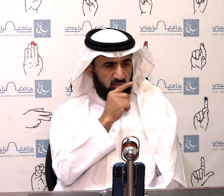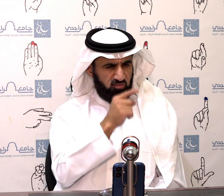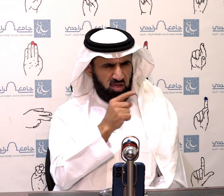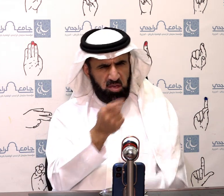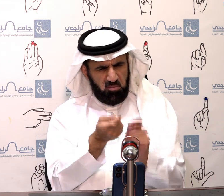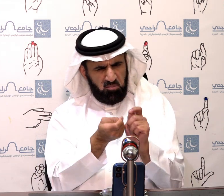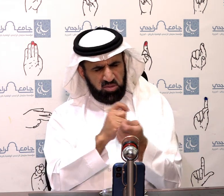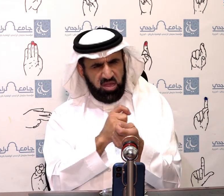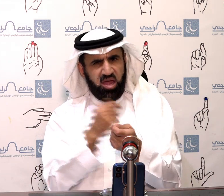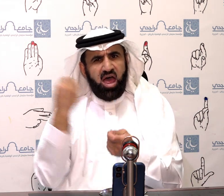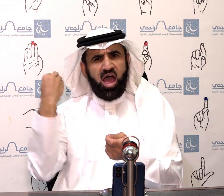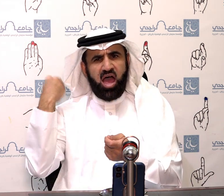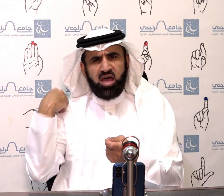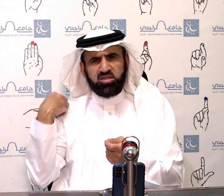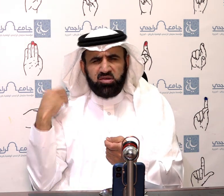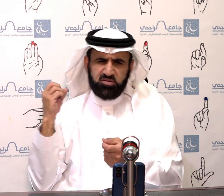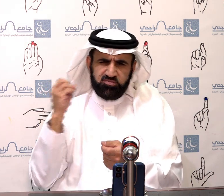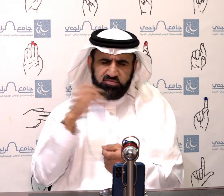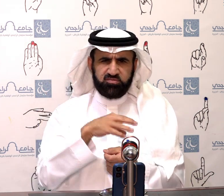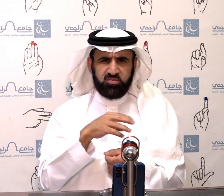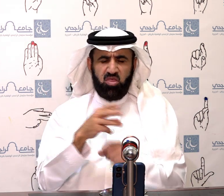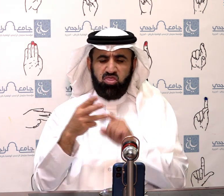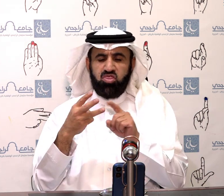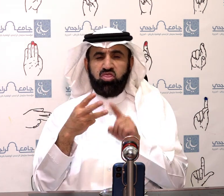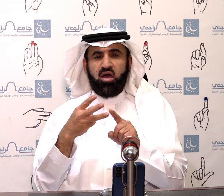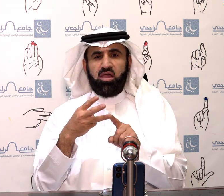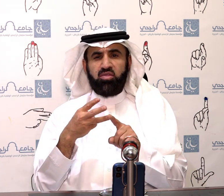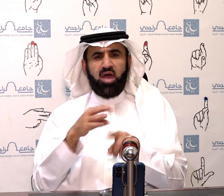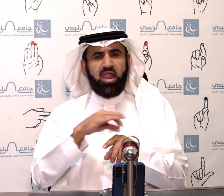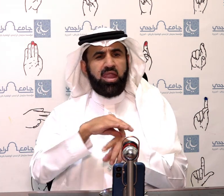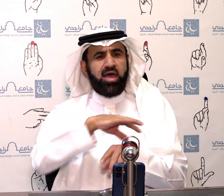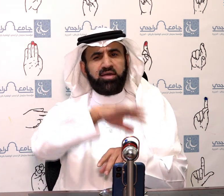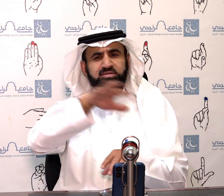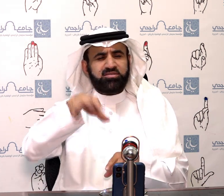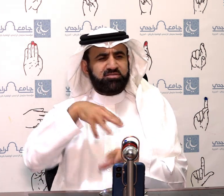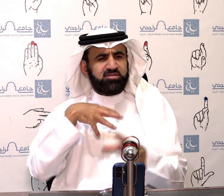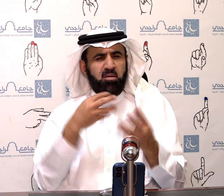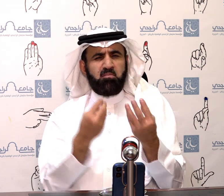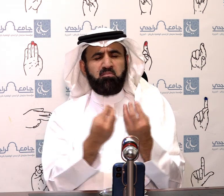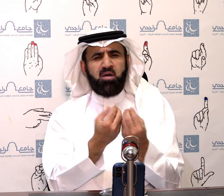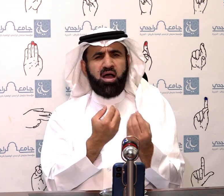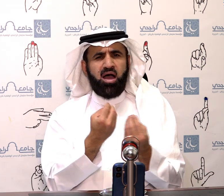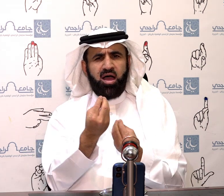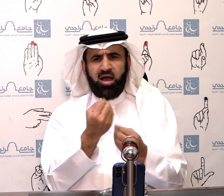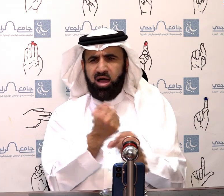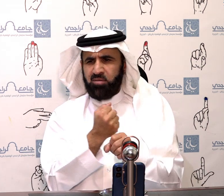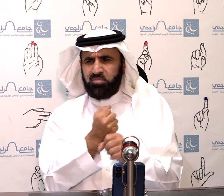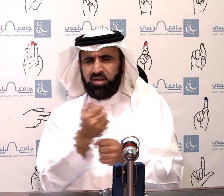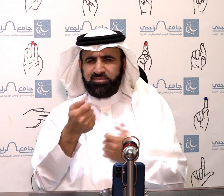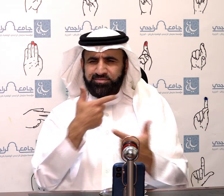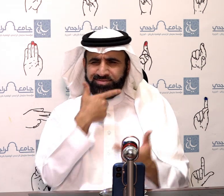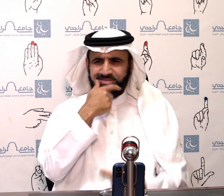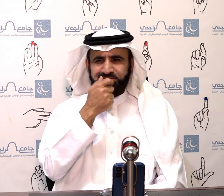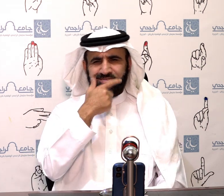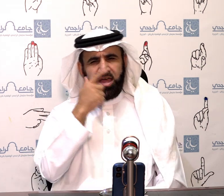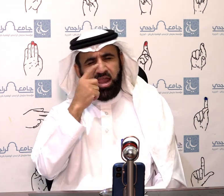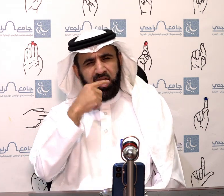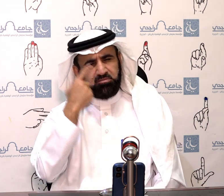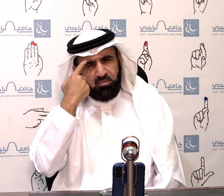تمحها. والثالثة في تعاملك مع الخلق: وخالق الناس بخلق حسن.